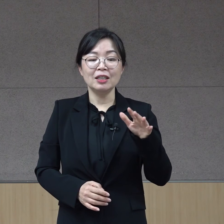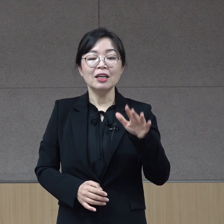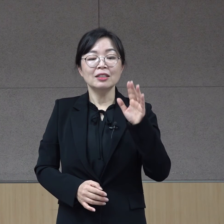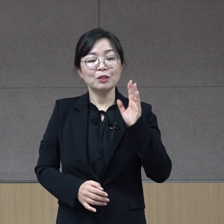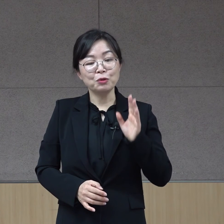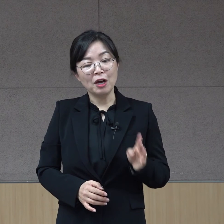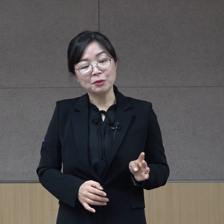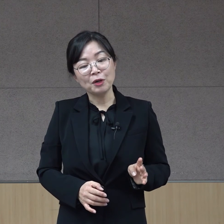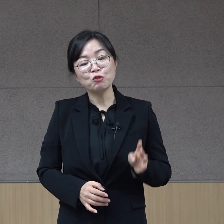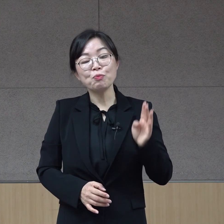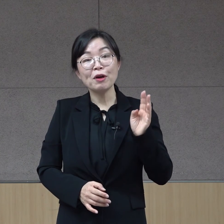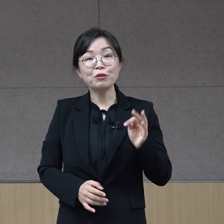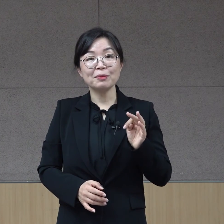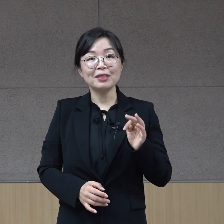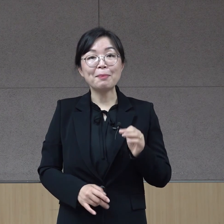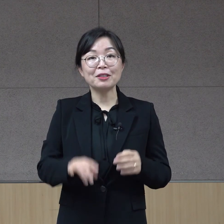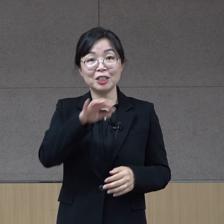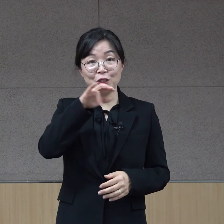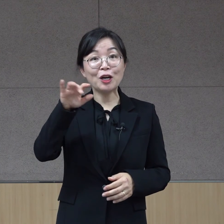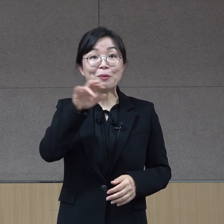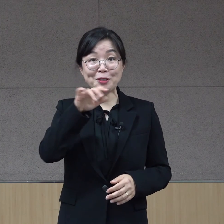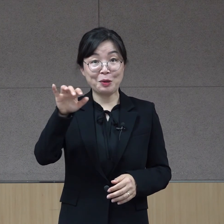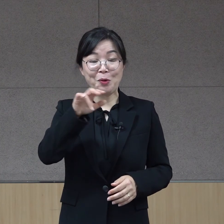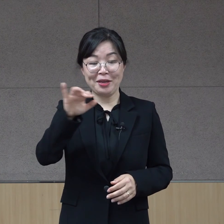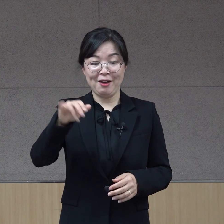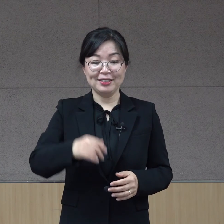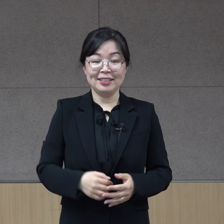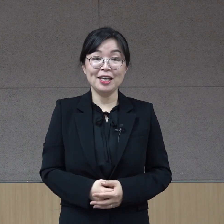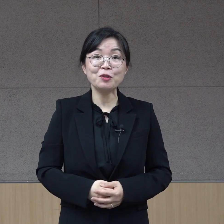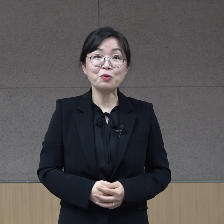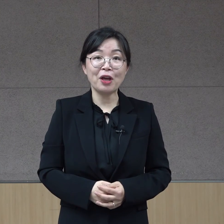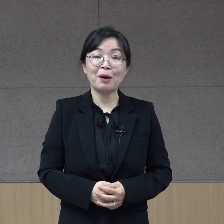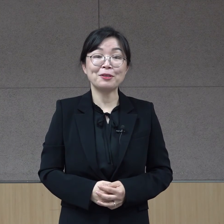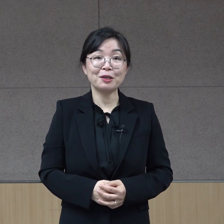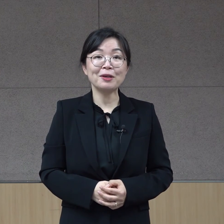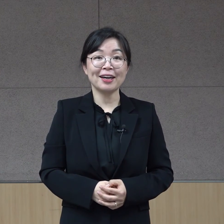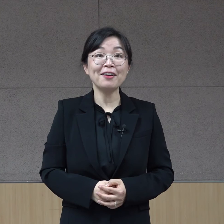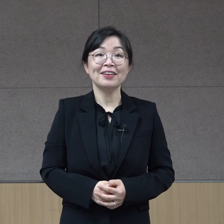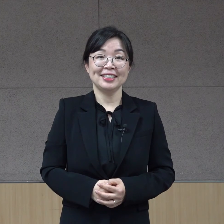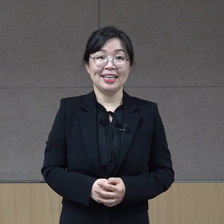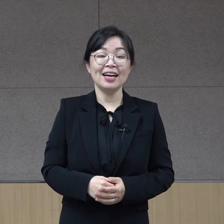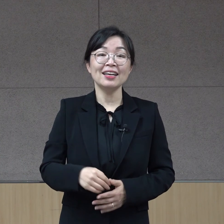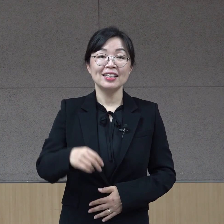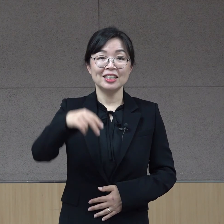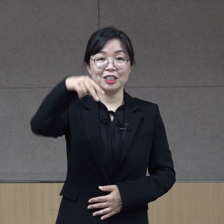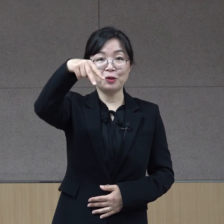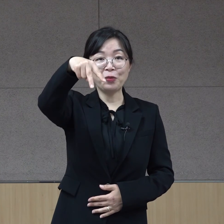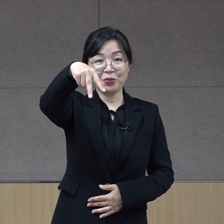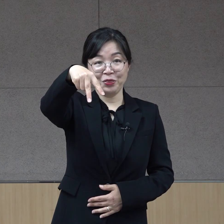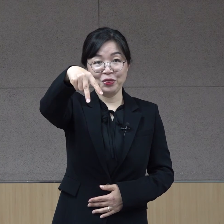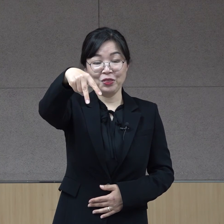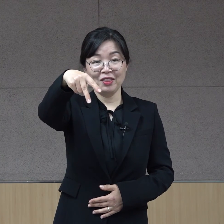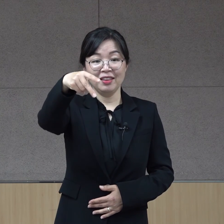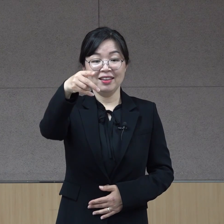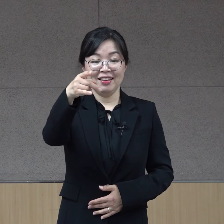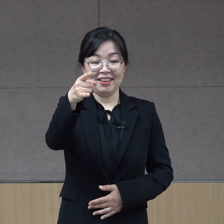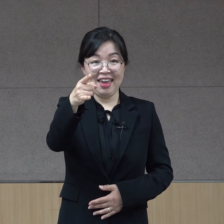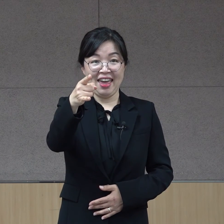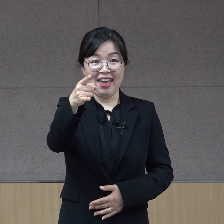우리 세종대왕님과 윤백원님을 한번 지화로 한번 써볼게요. 자, 세종대왕 한번 써볼까요? 자, 시옷,